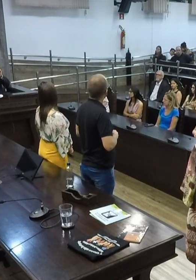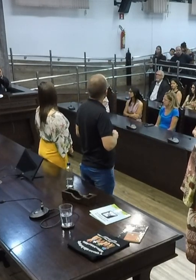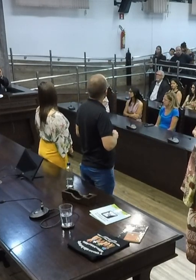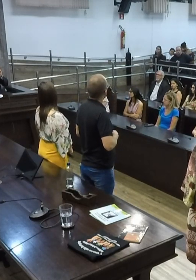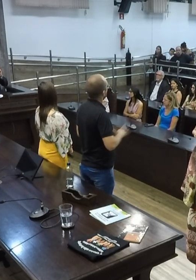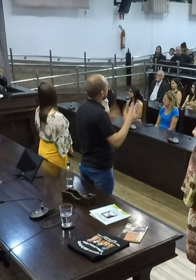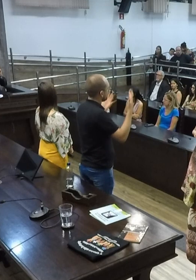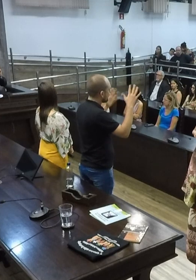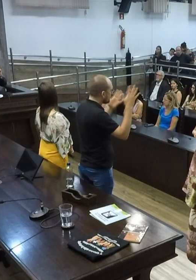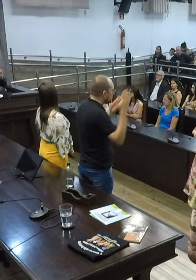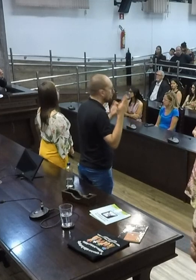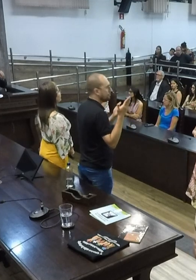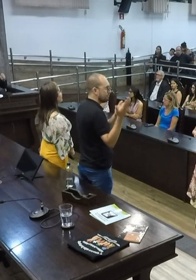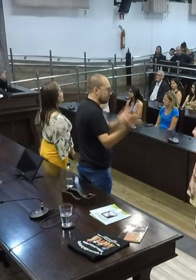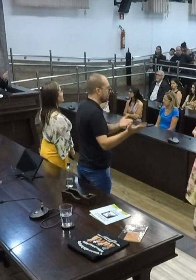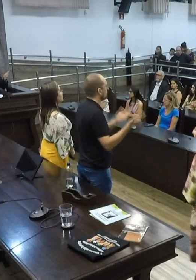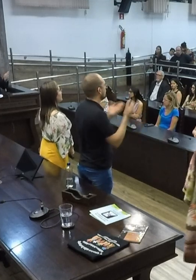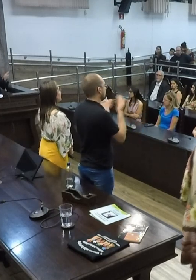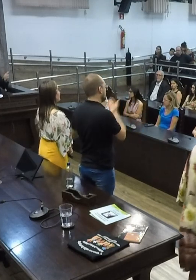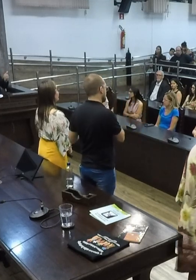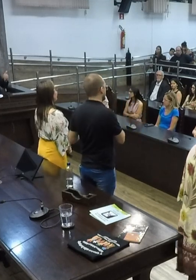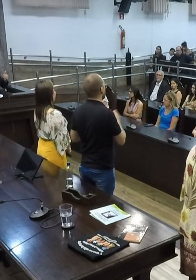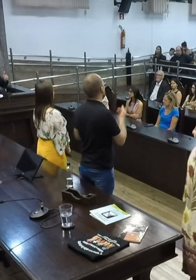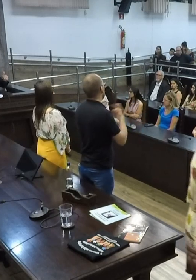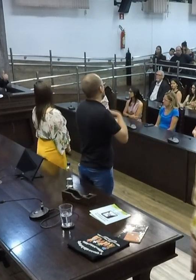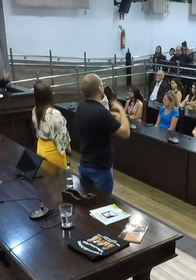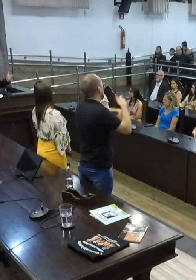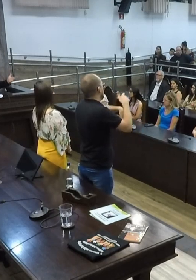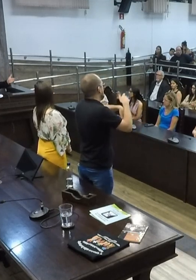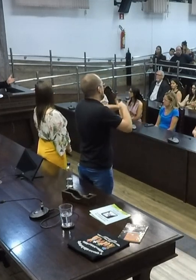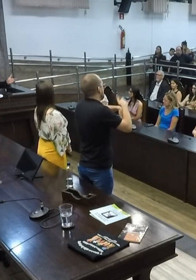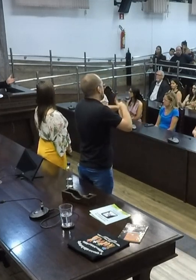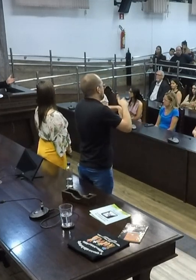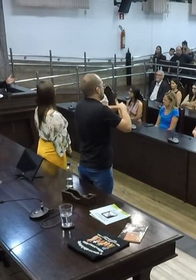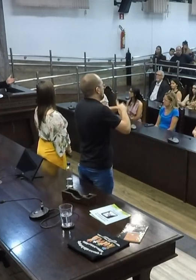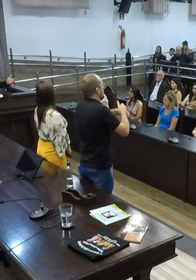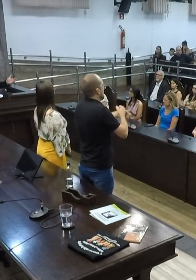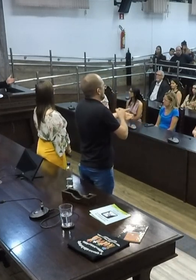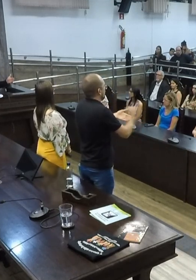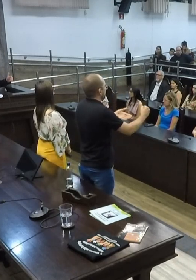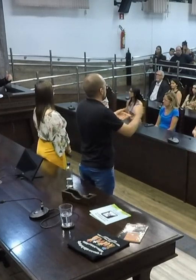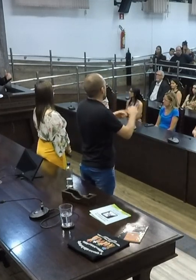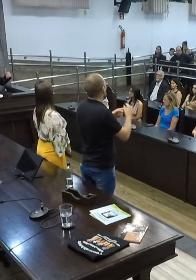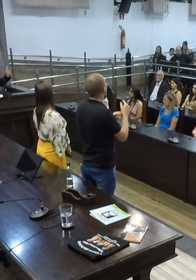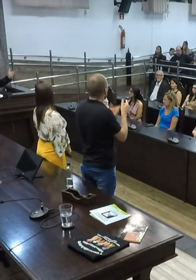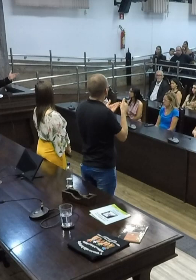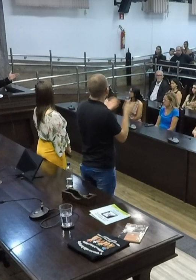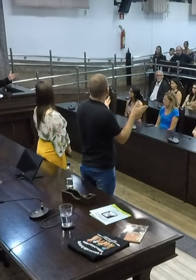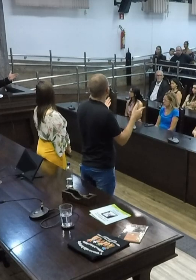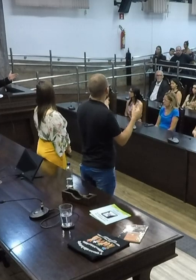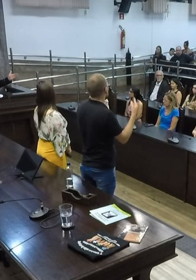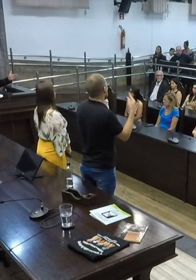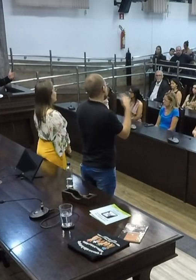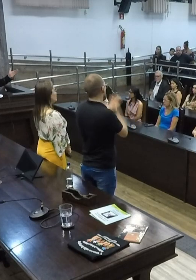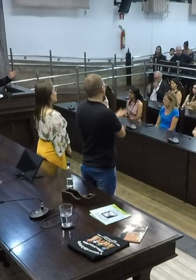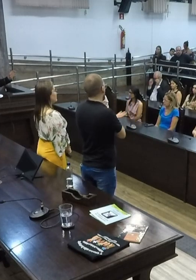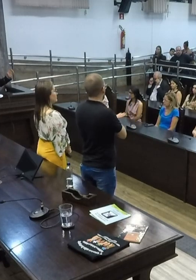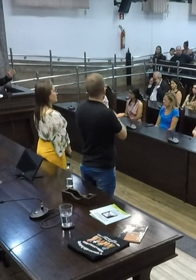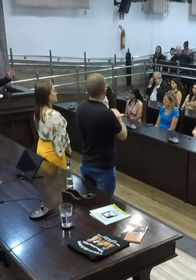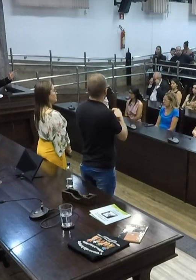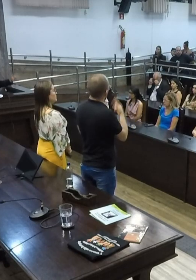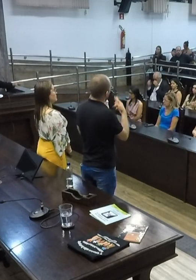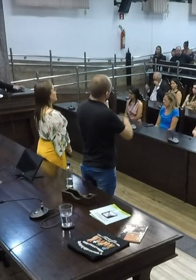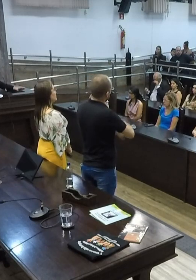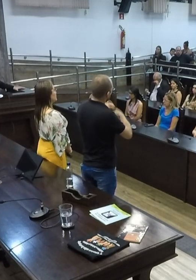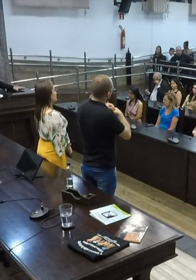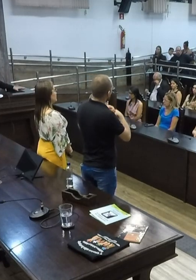Gustavo. Eu quero abrir rapidamente, a gente sabe que o tempo acabou passando um pouquinho, mas eu gostaria de abrir para perguntas ou intervenções, ainda a